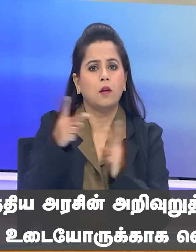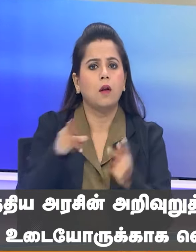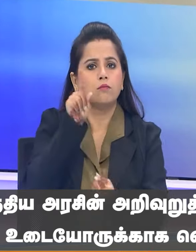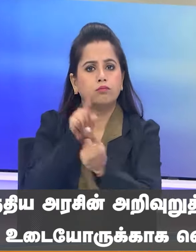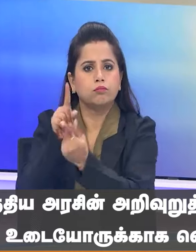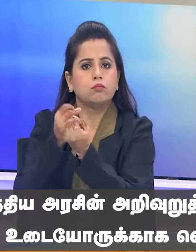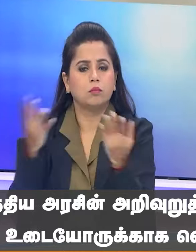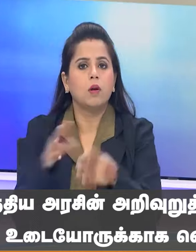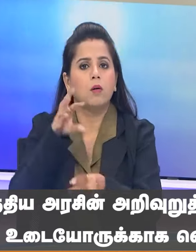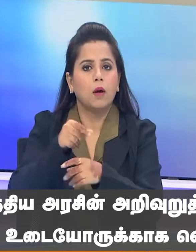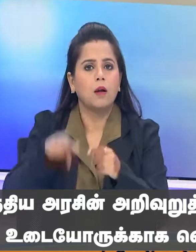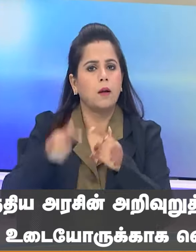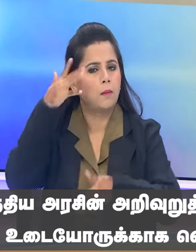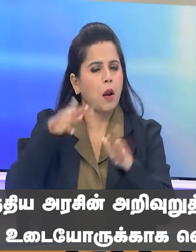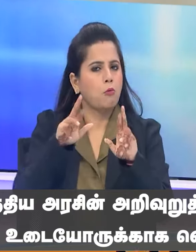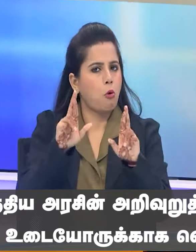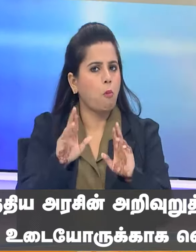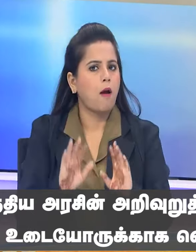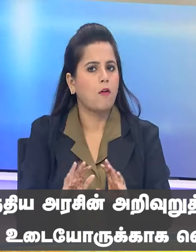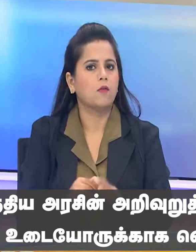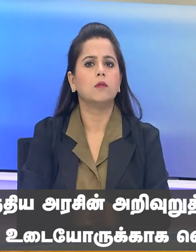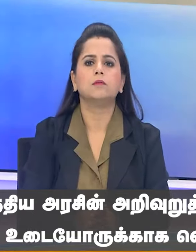बैठकों में भाग लेने की भी उम्मीद